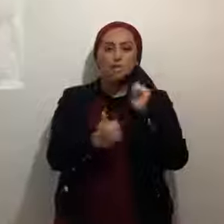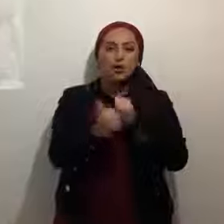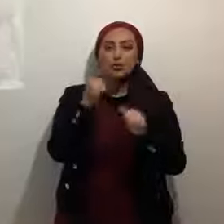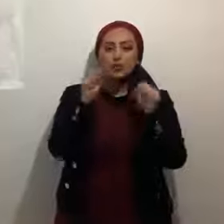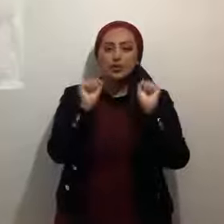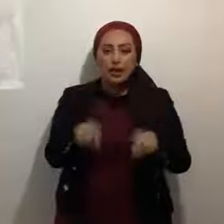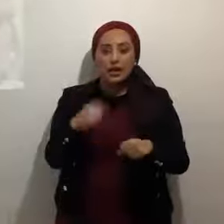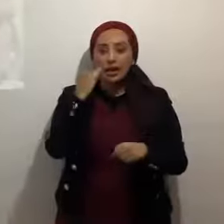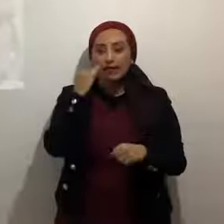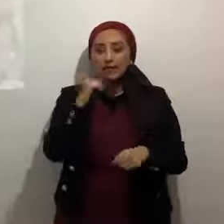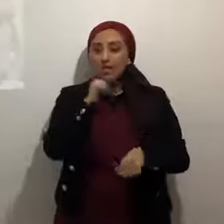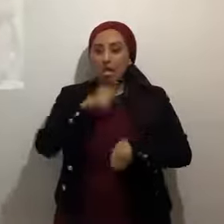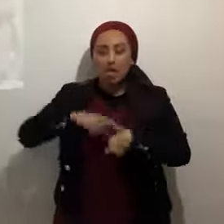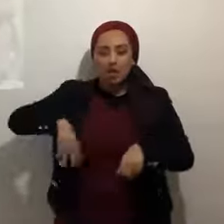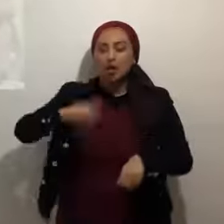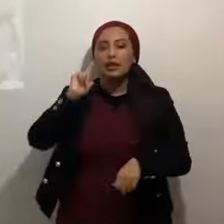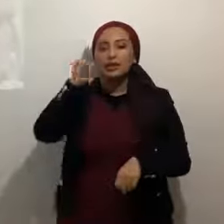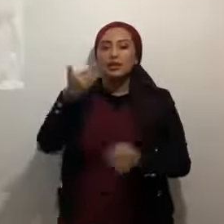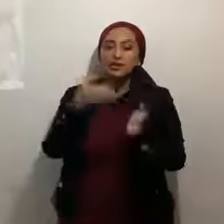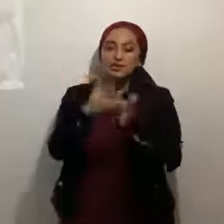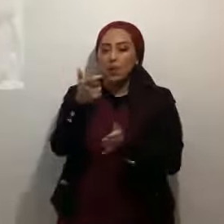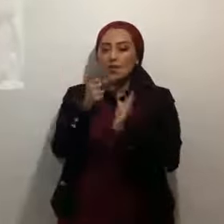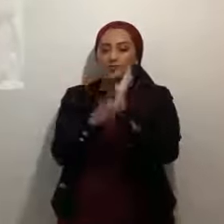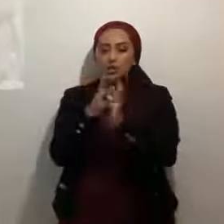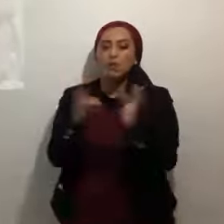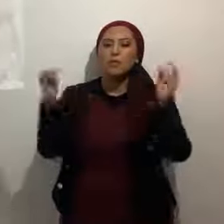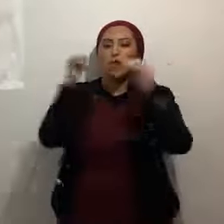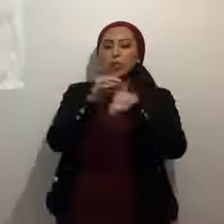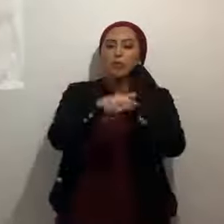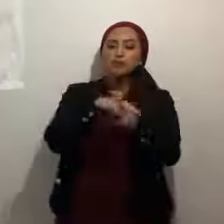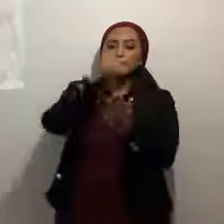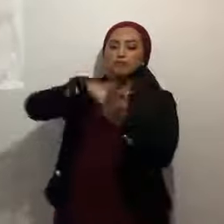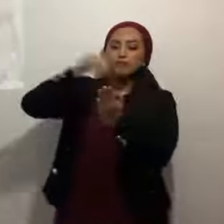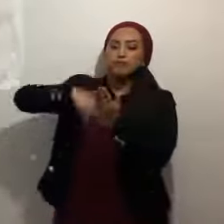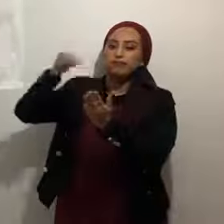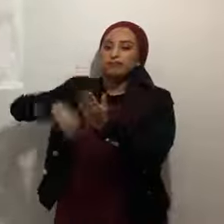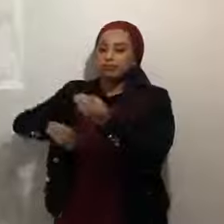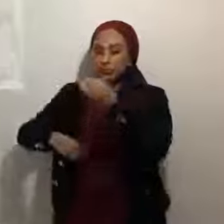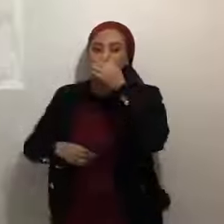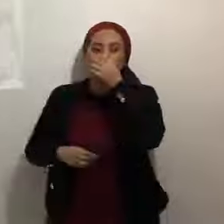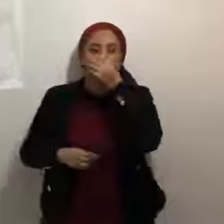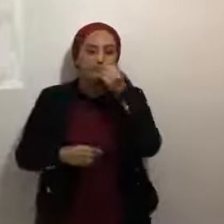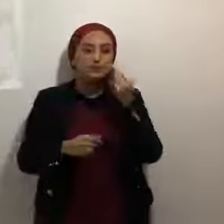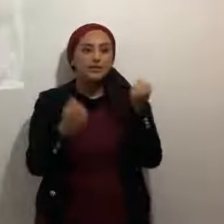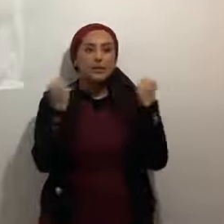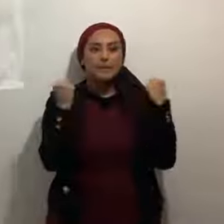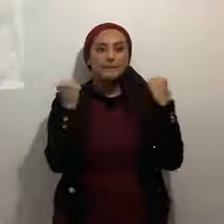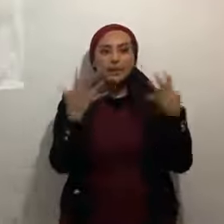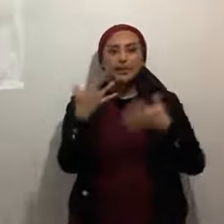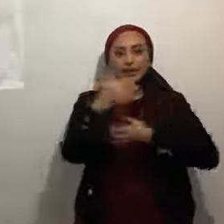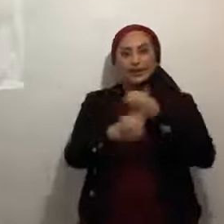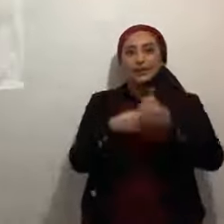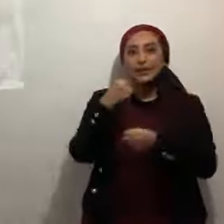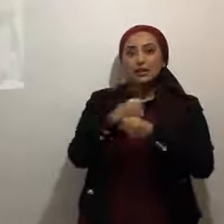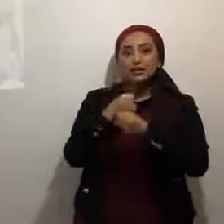y si no, después revisan el video y ya sacan sus apuntes. Miren, durante muchos años, amados ahí, que me ha permitido el Eterno, bueno,